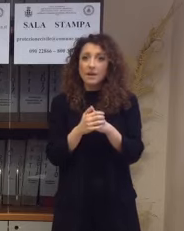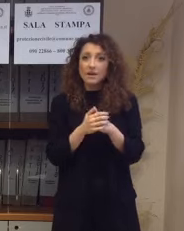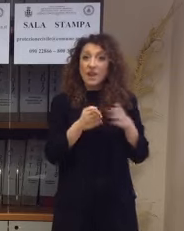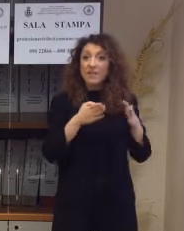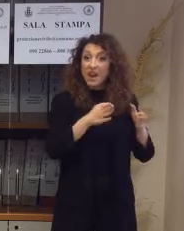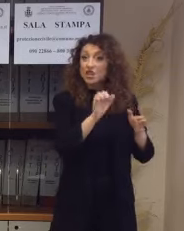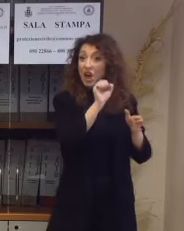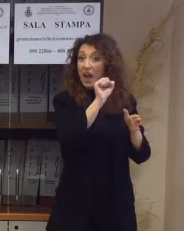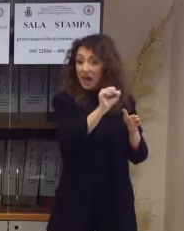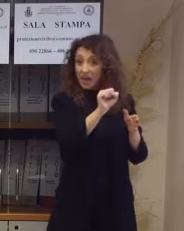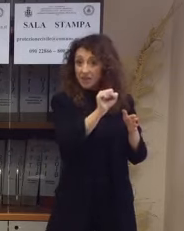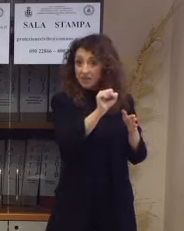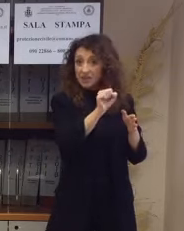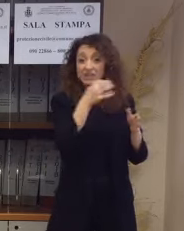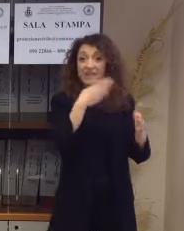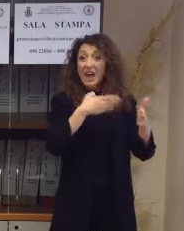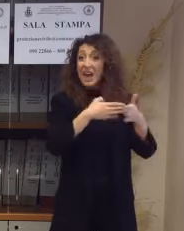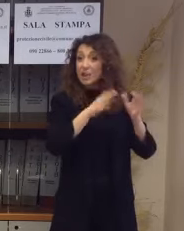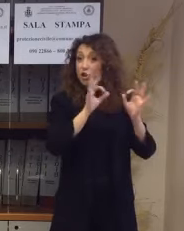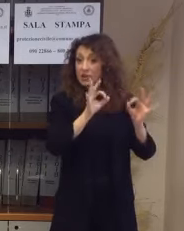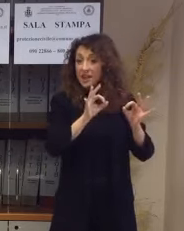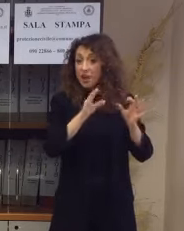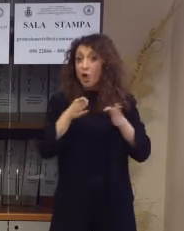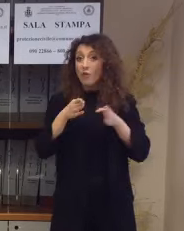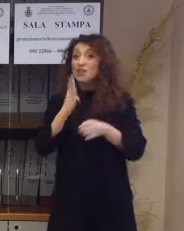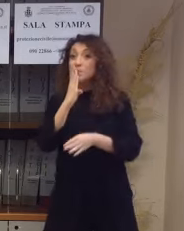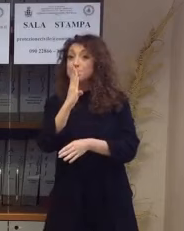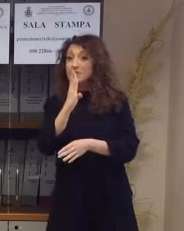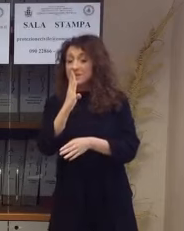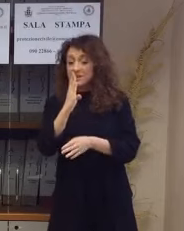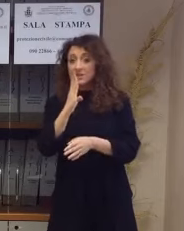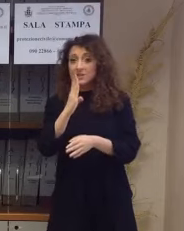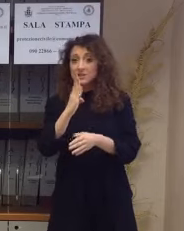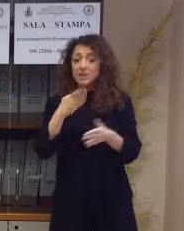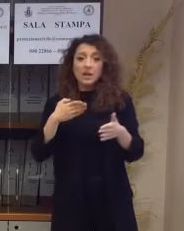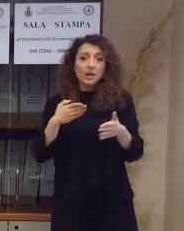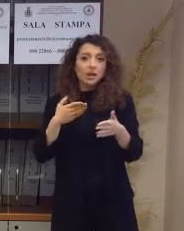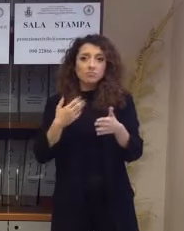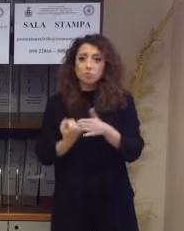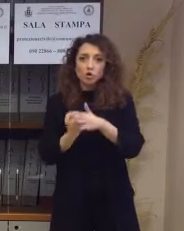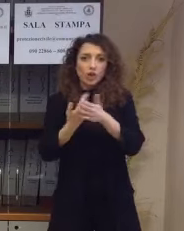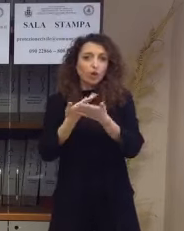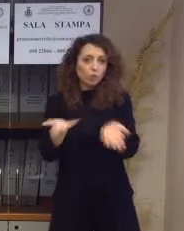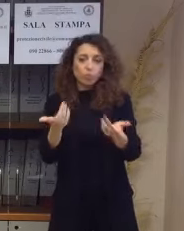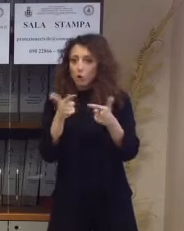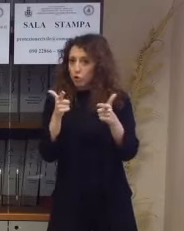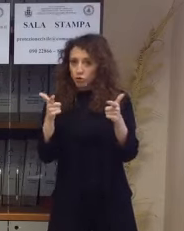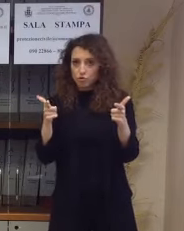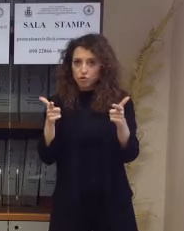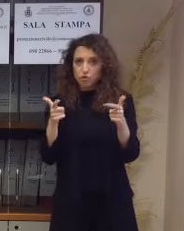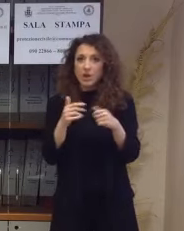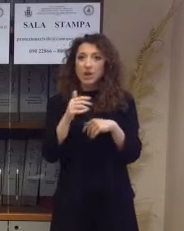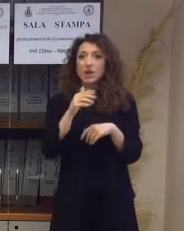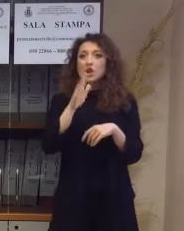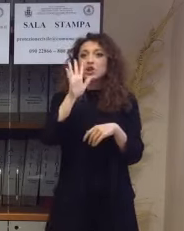A, cioè che non hanno nessun reddito, e fascia B, che non hanno nessuna forma di sostegno pubblico,